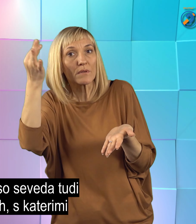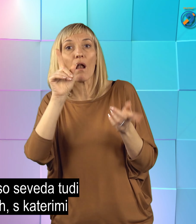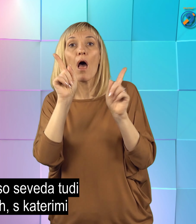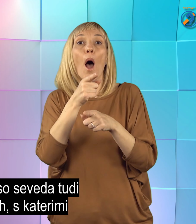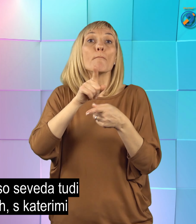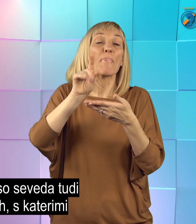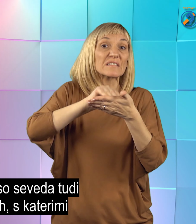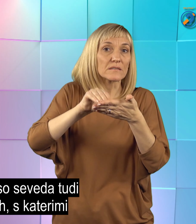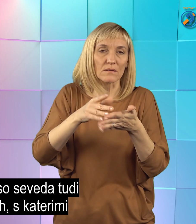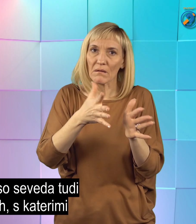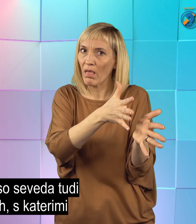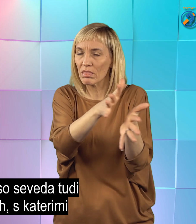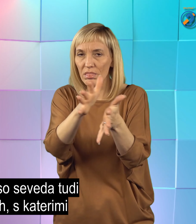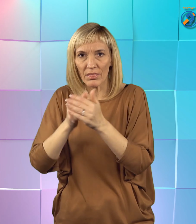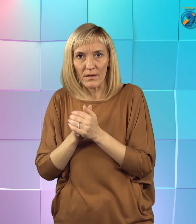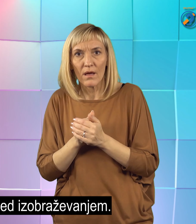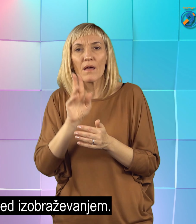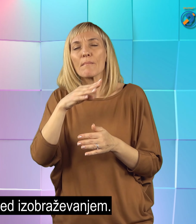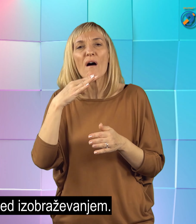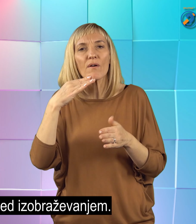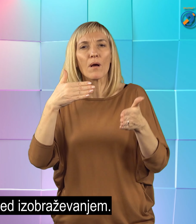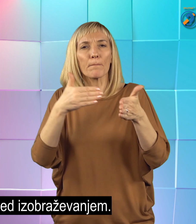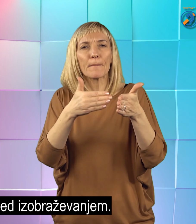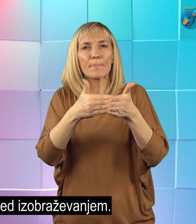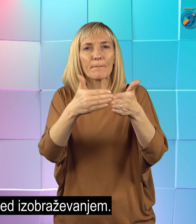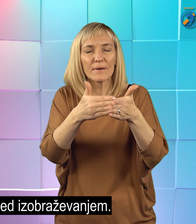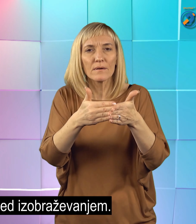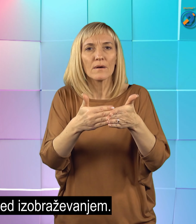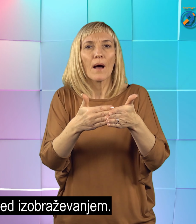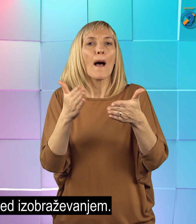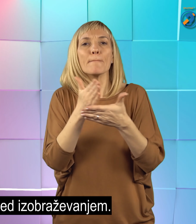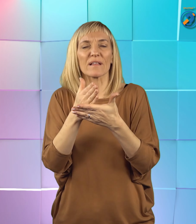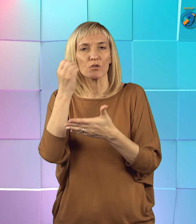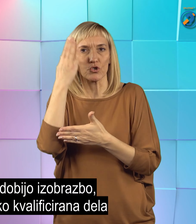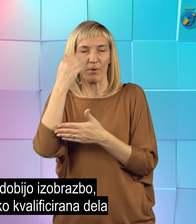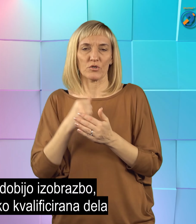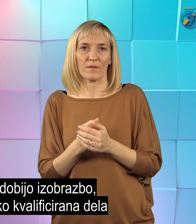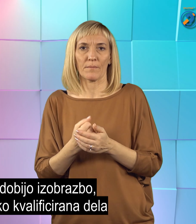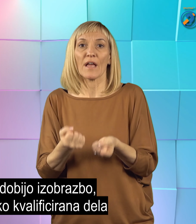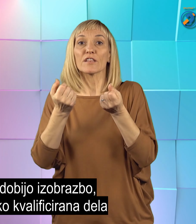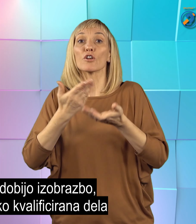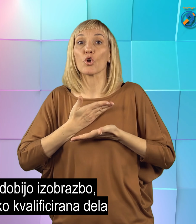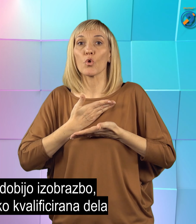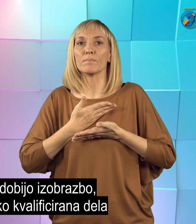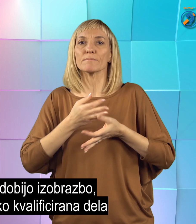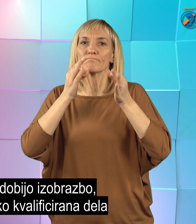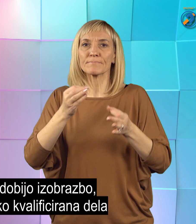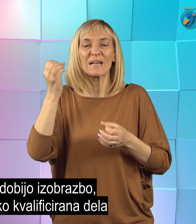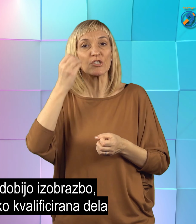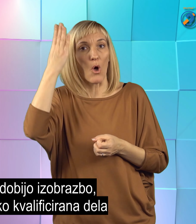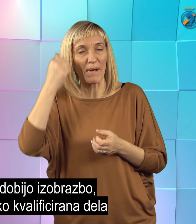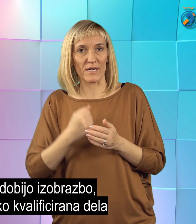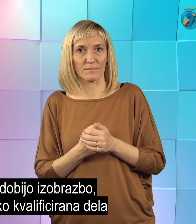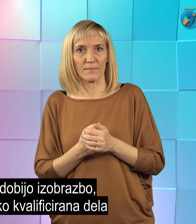so seveda tudi v ovirah, s katerimi se srečujejo med izobraževanjem. Torej težko dobijo izobrazbo, opravljajo